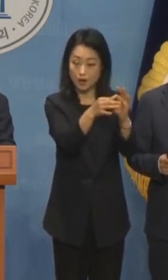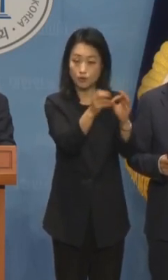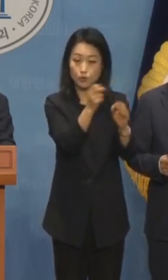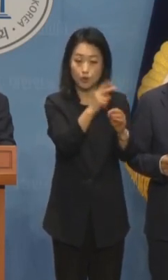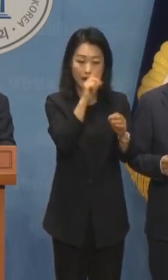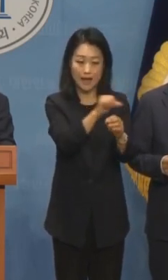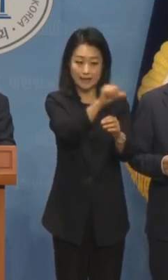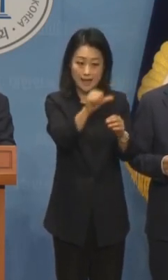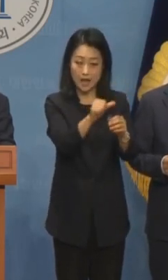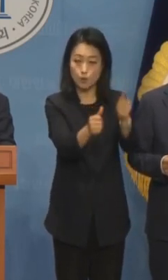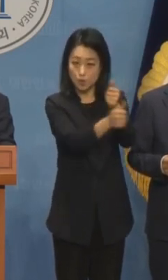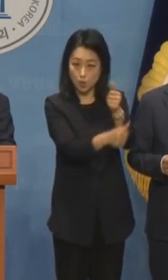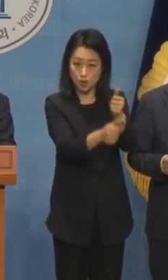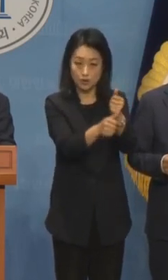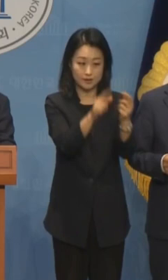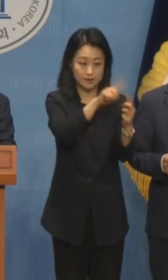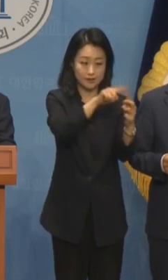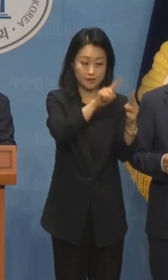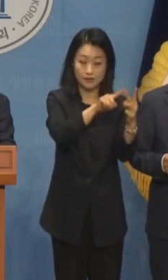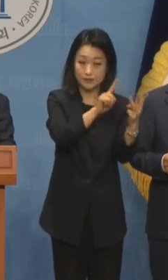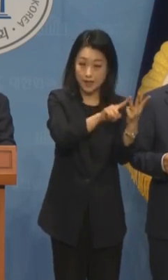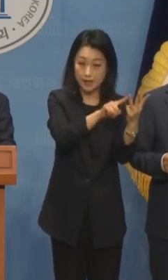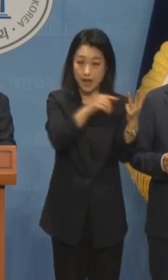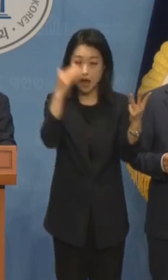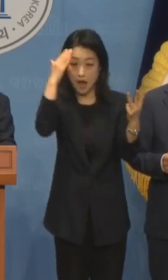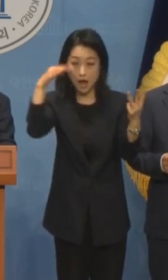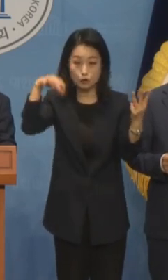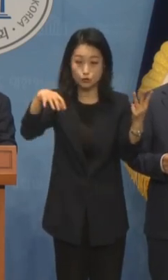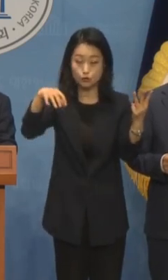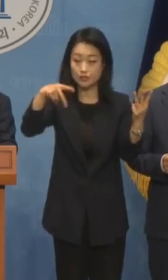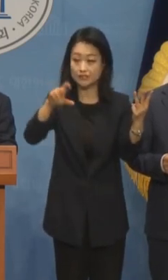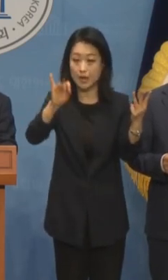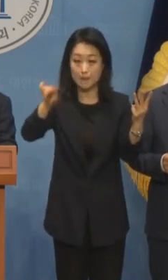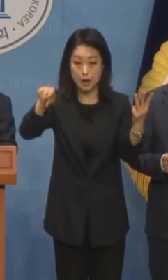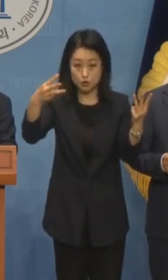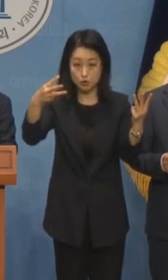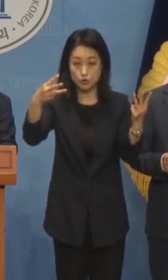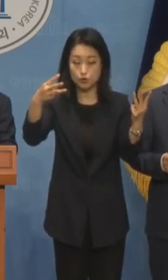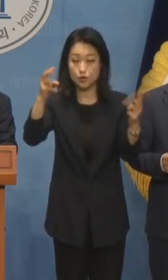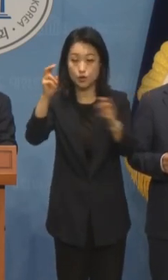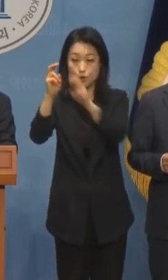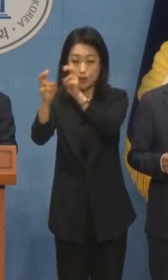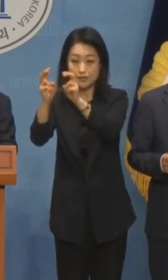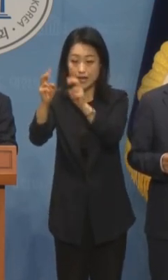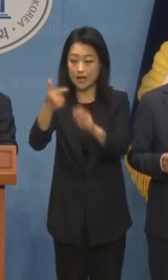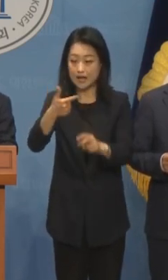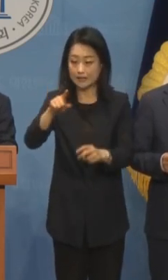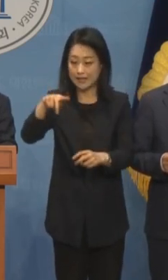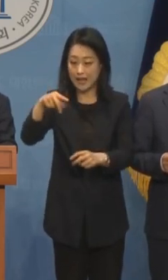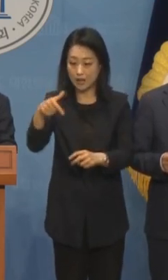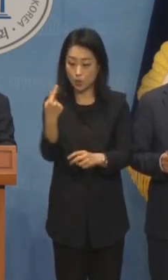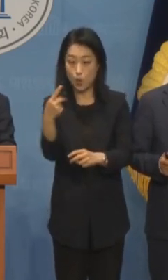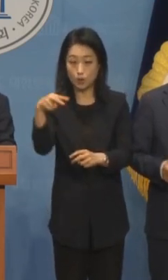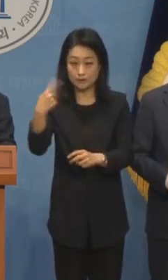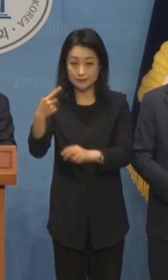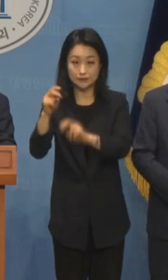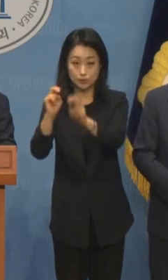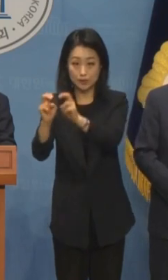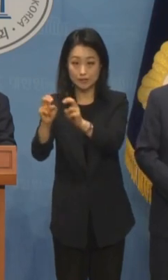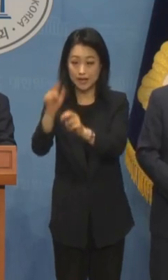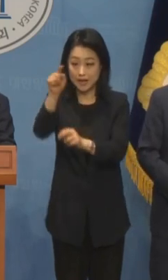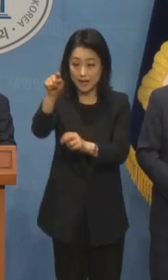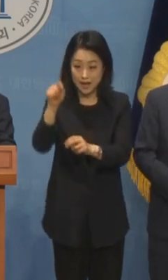아태평화위원회와 남한의 주 쌍방울, 주 나노스에 소속한 주가 조작 세력이